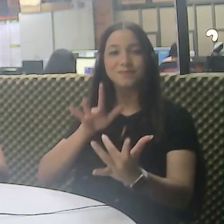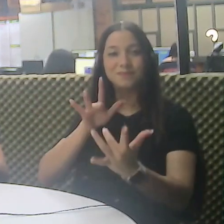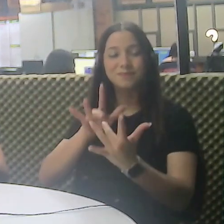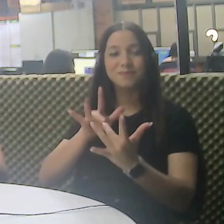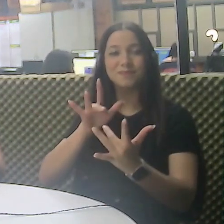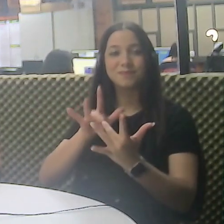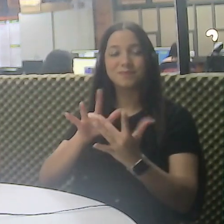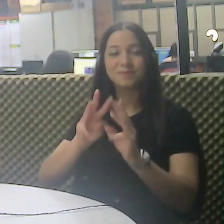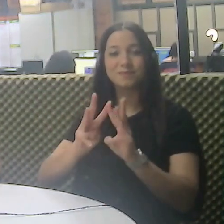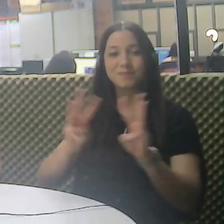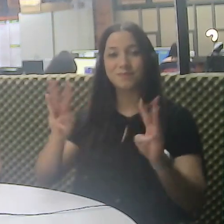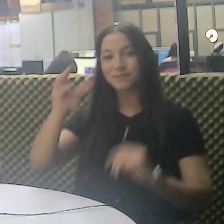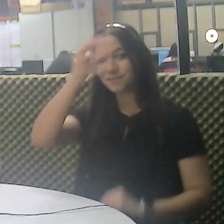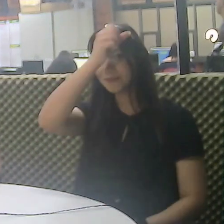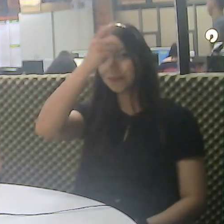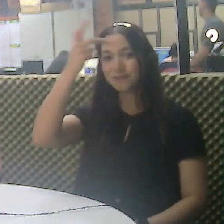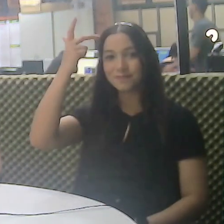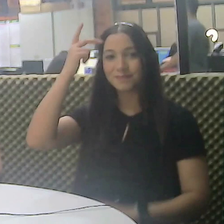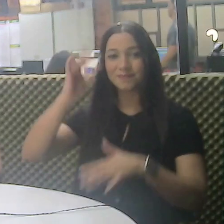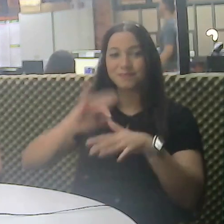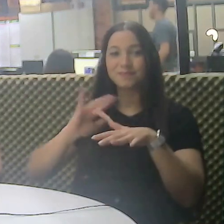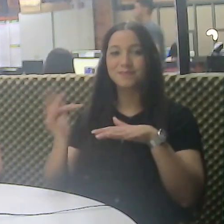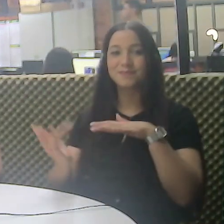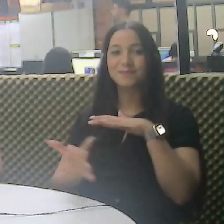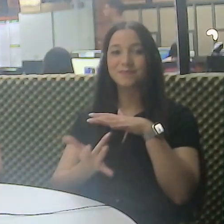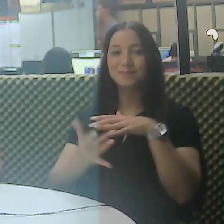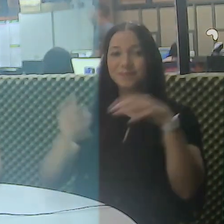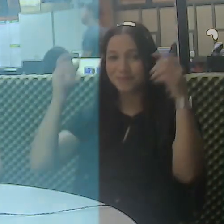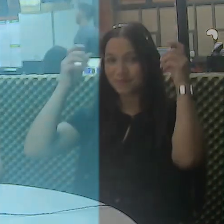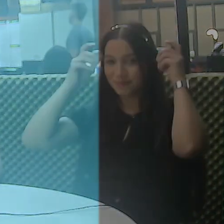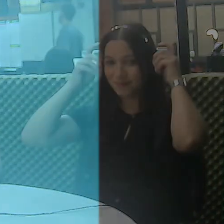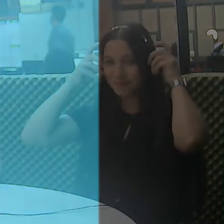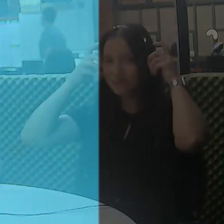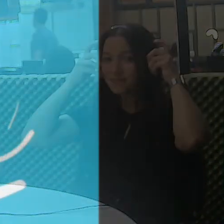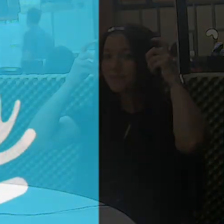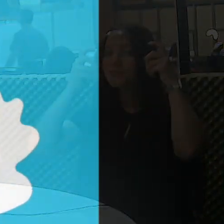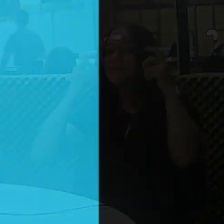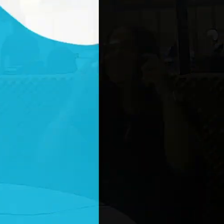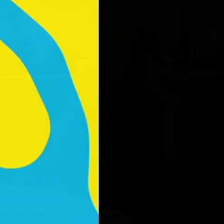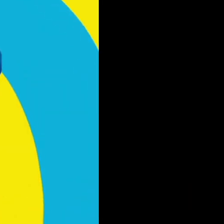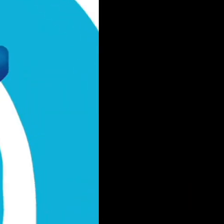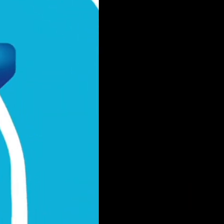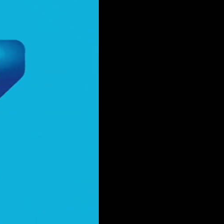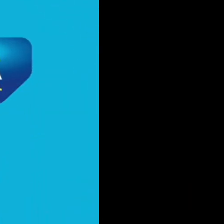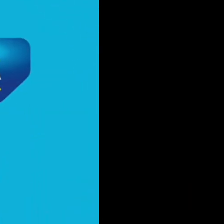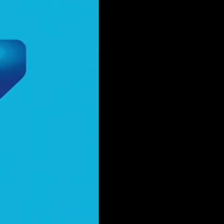Continue conosco no portal da Prefeitura e nas redes sociais.